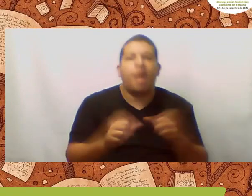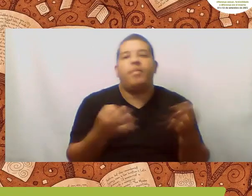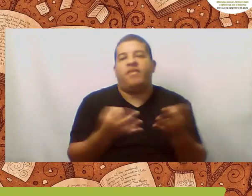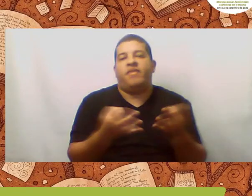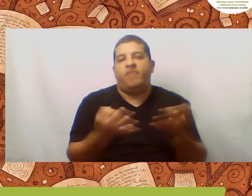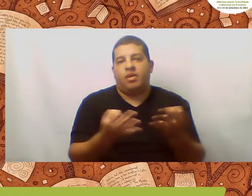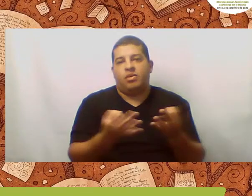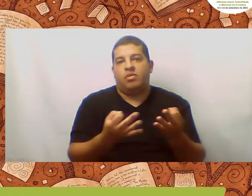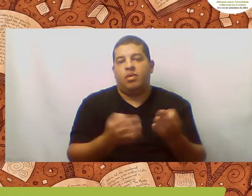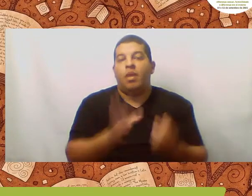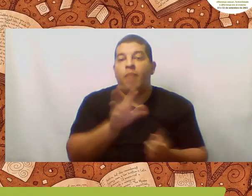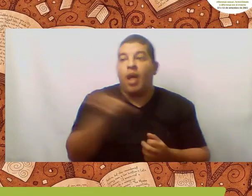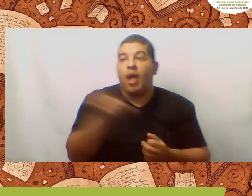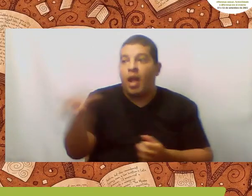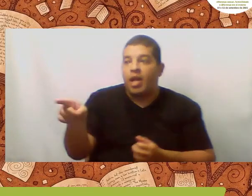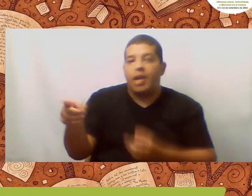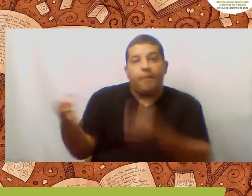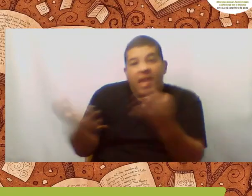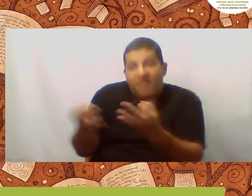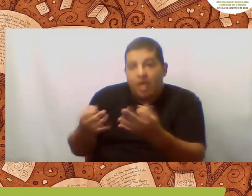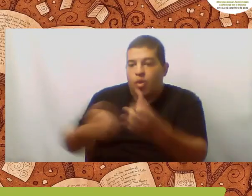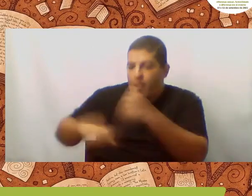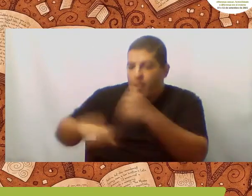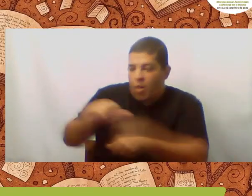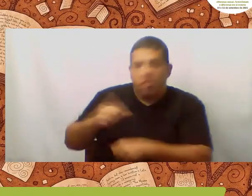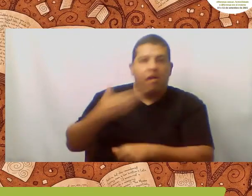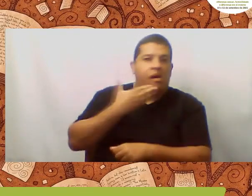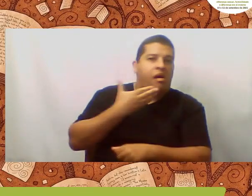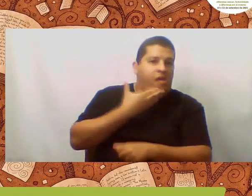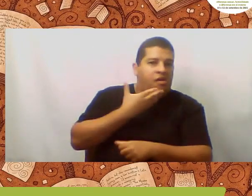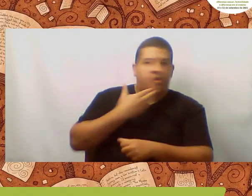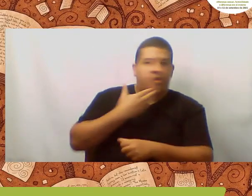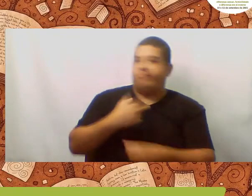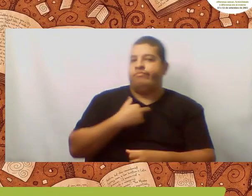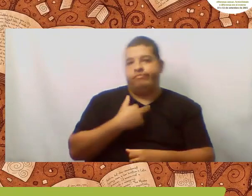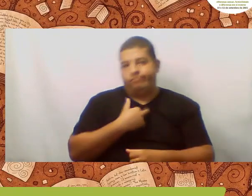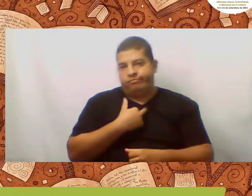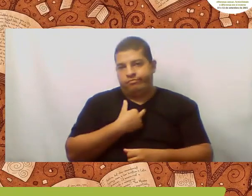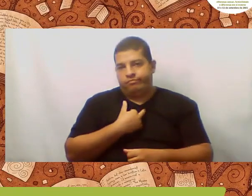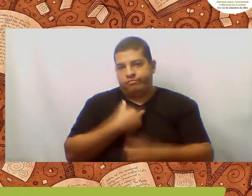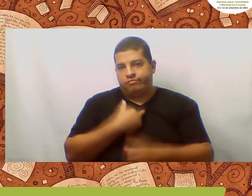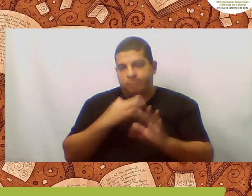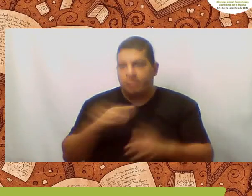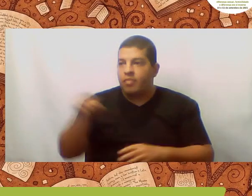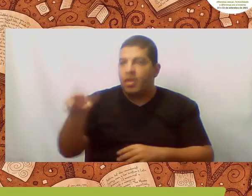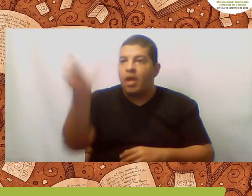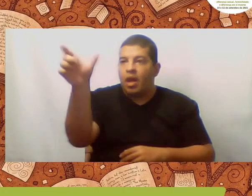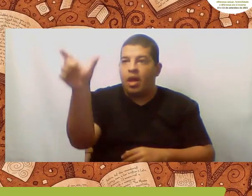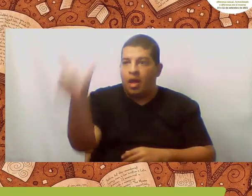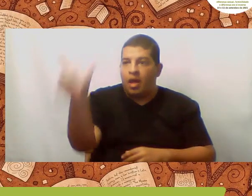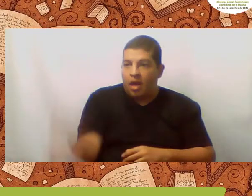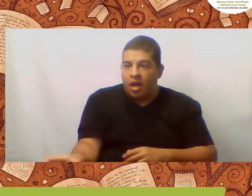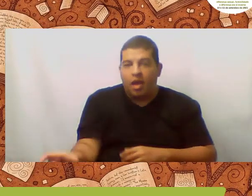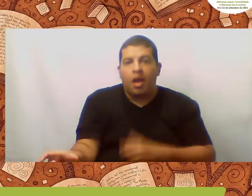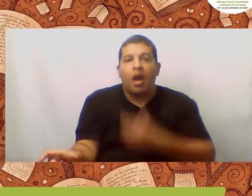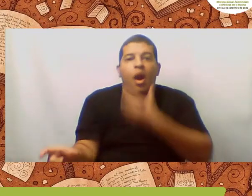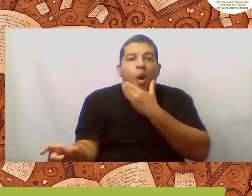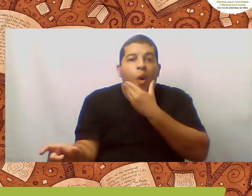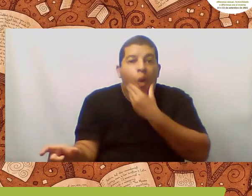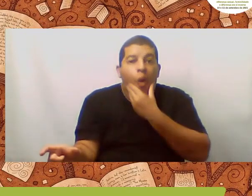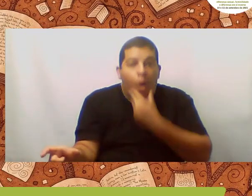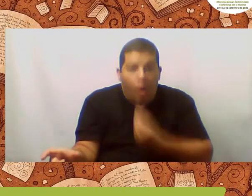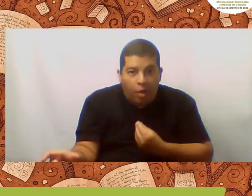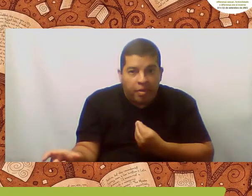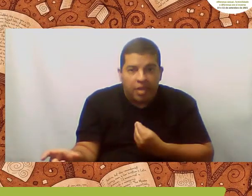poderia virar imperfeito. Isto é, as mulheres podiam virar homem e os homens poderiam virar mulher de acordo com